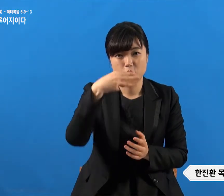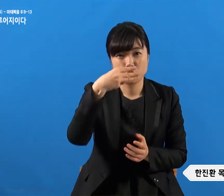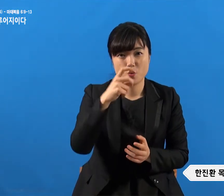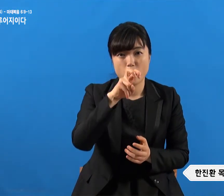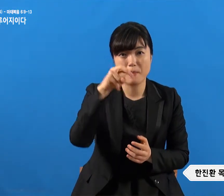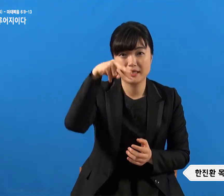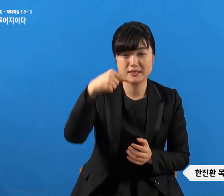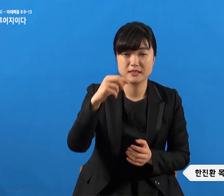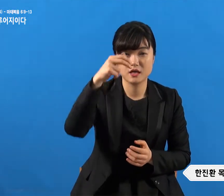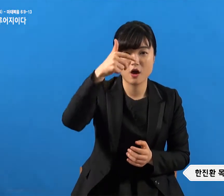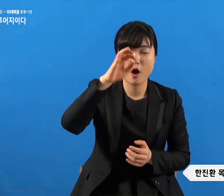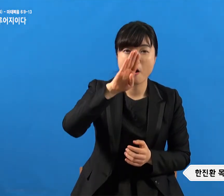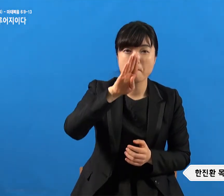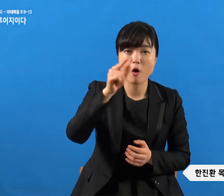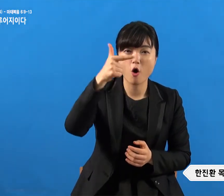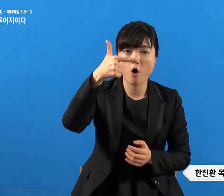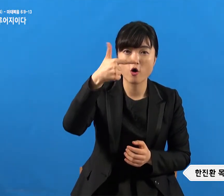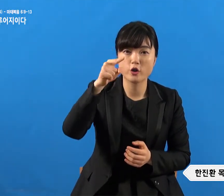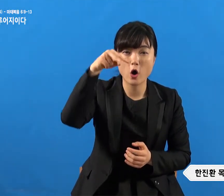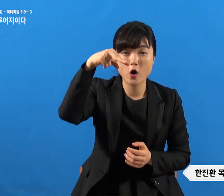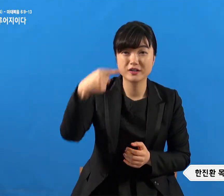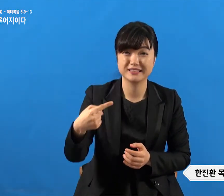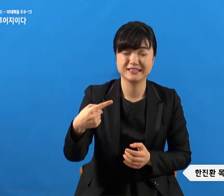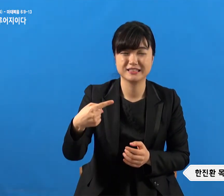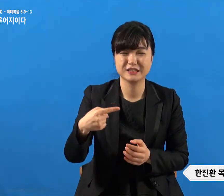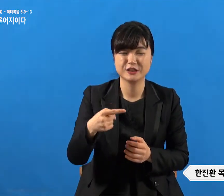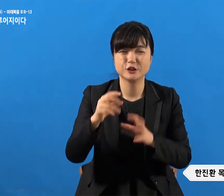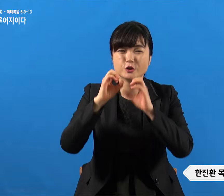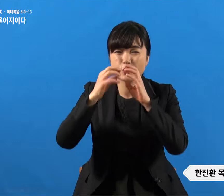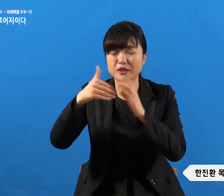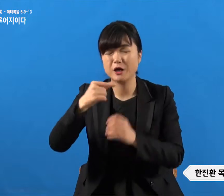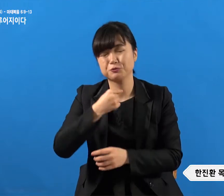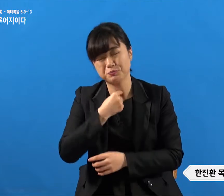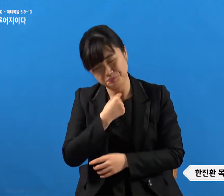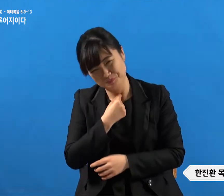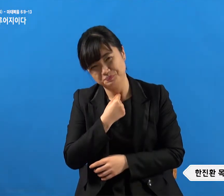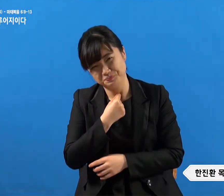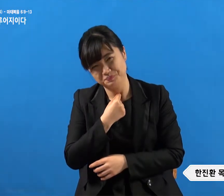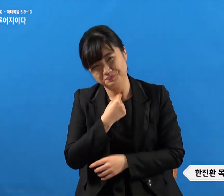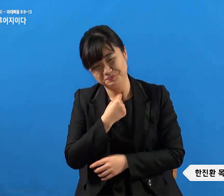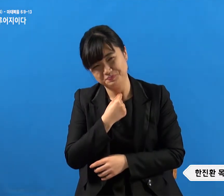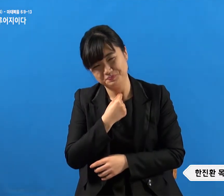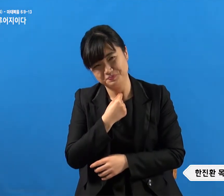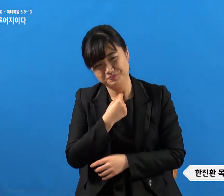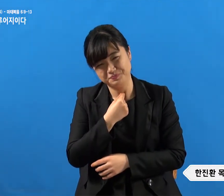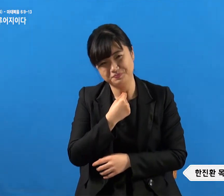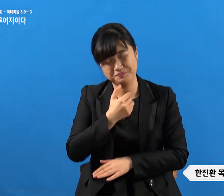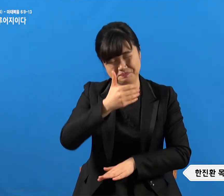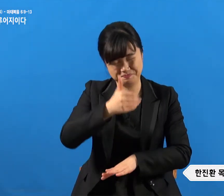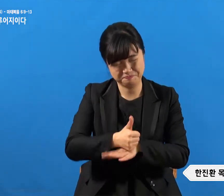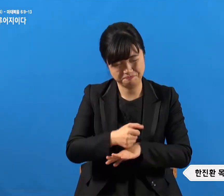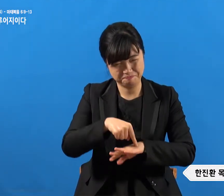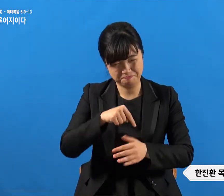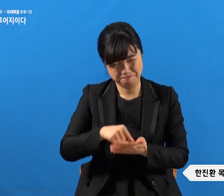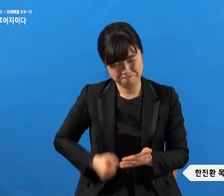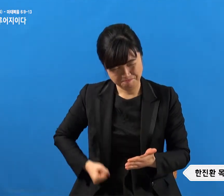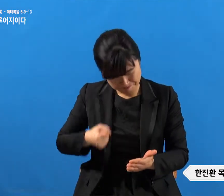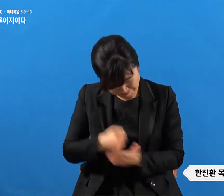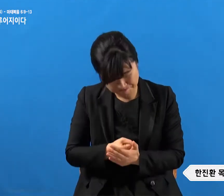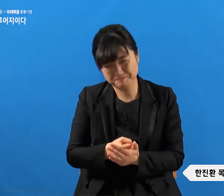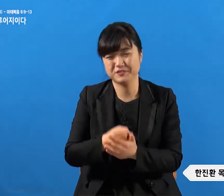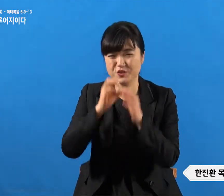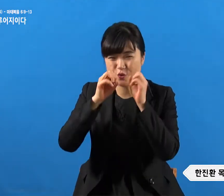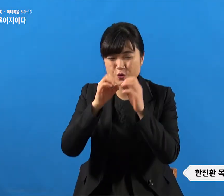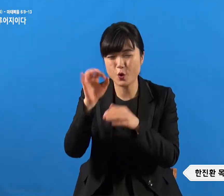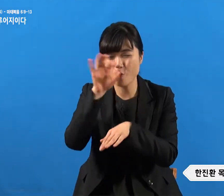토마스 버너드라는 사람은 일찍부터 선교사로 살고 싶은 꿈이 있었습니다. 마침내 결심을 하고는